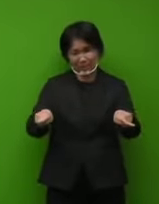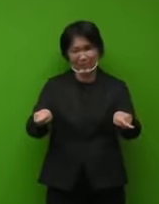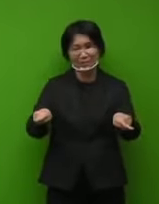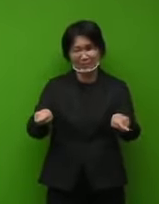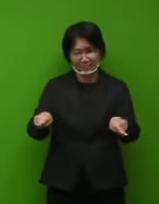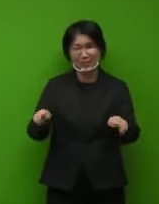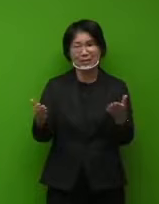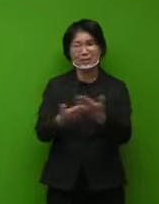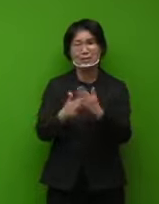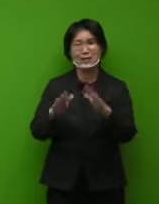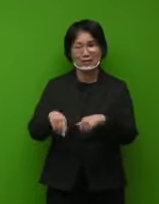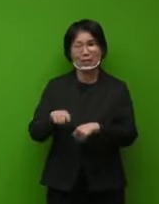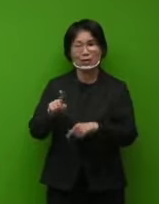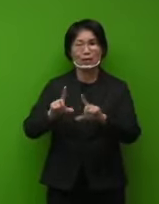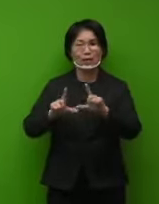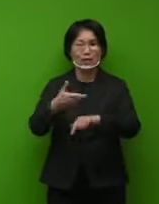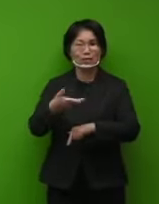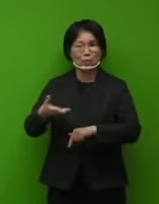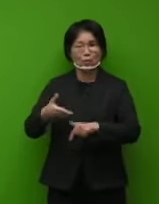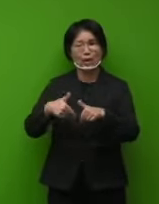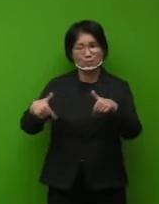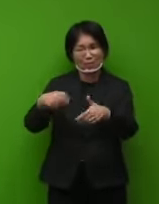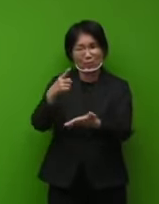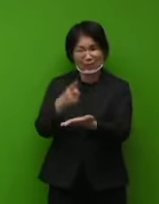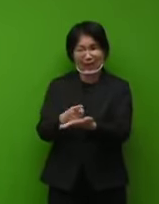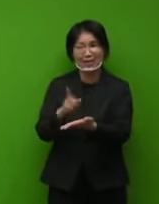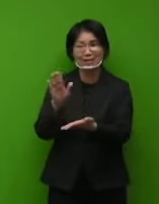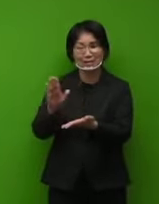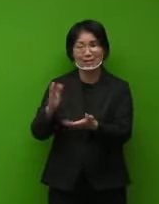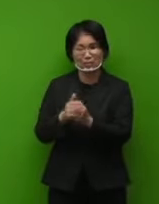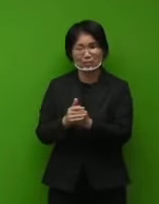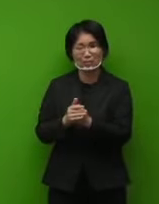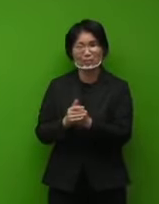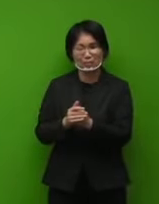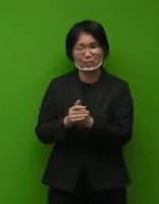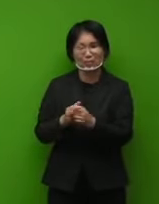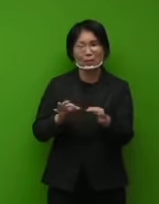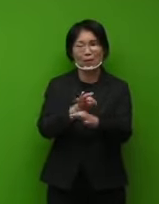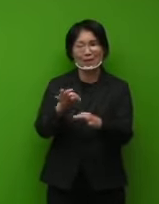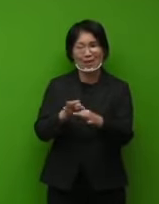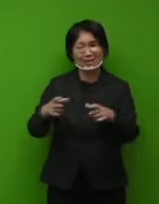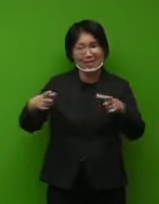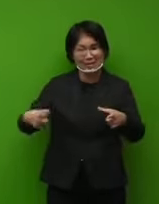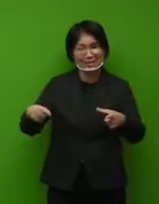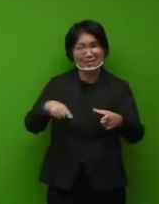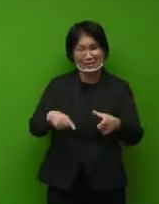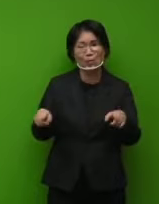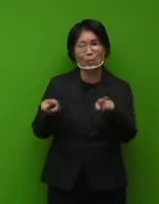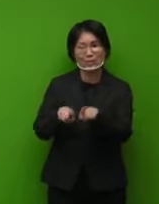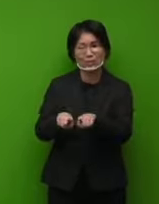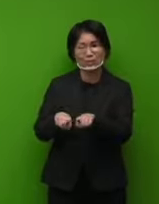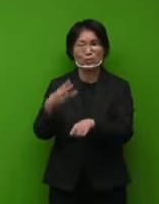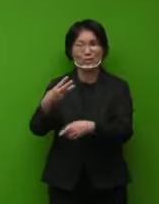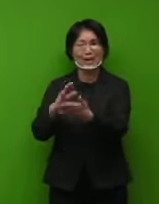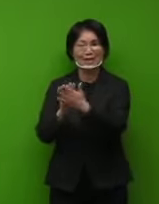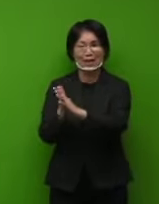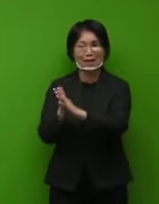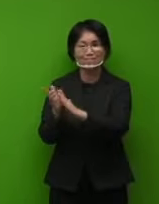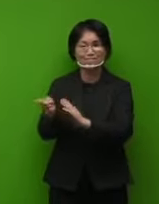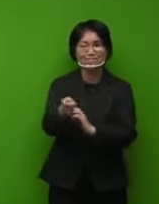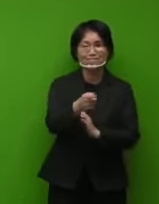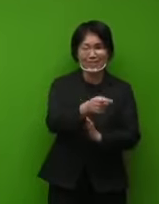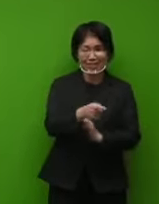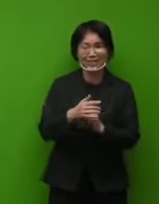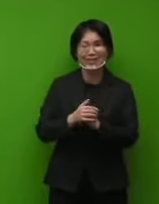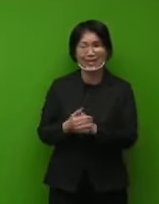日本でこの東海ブロックだけでありますけれども、経済圏を共にする三県が一緒